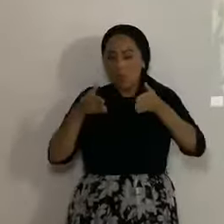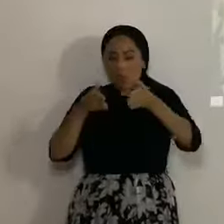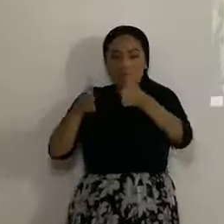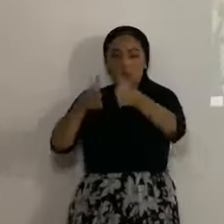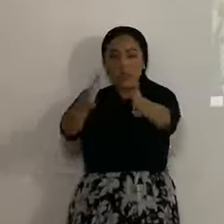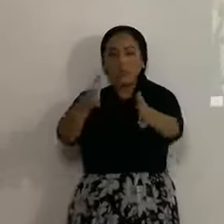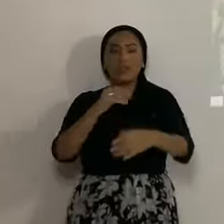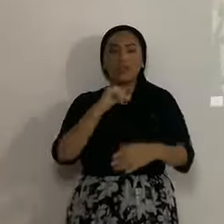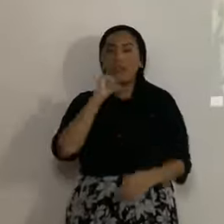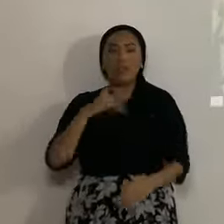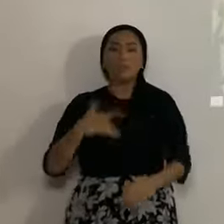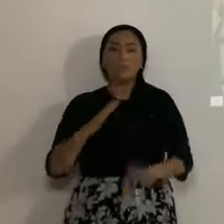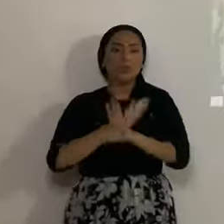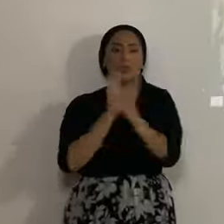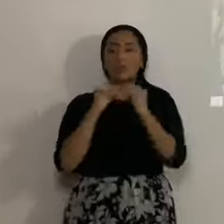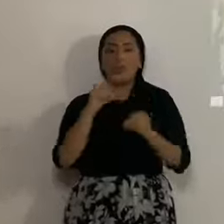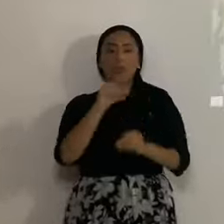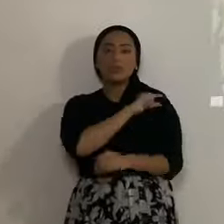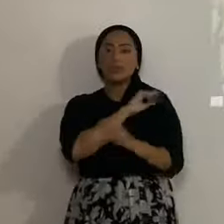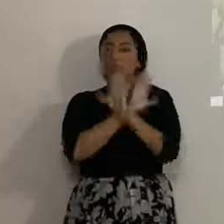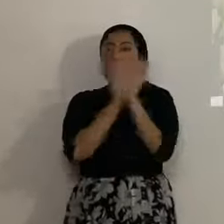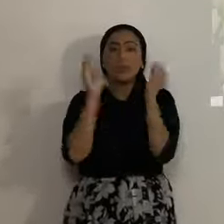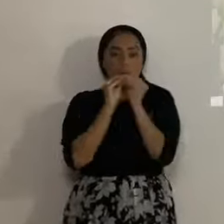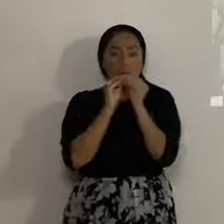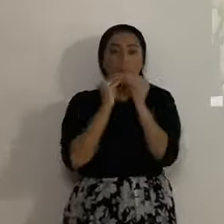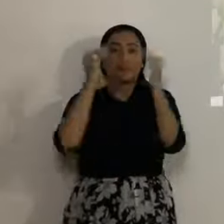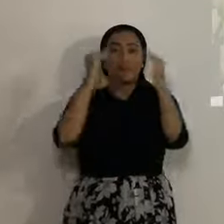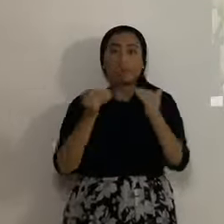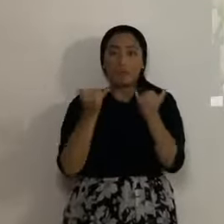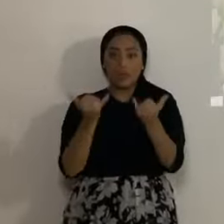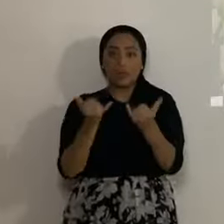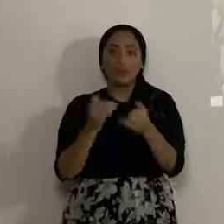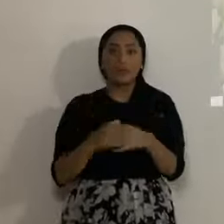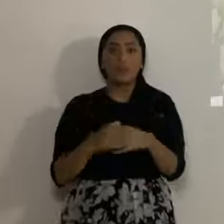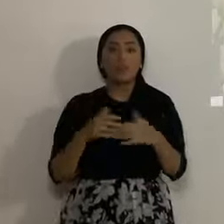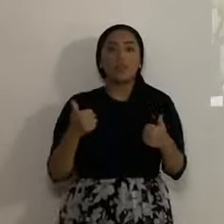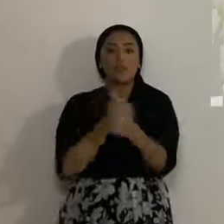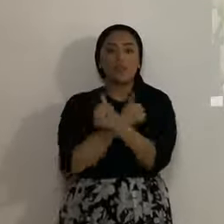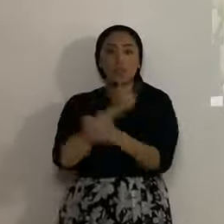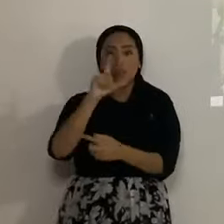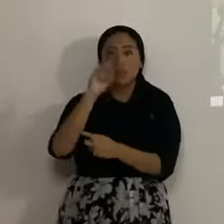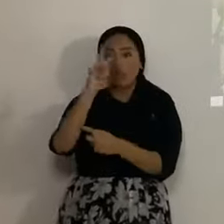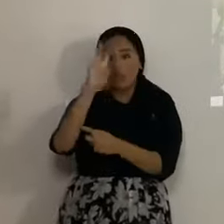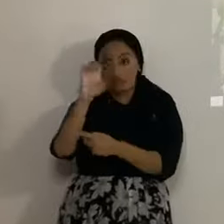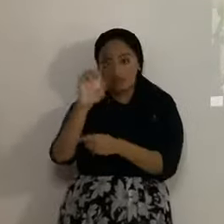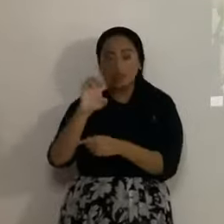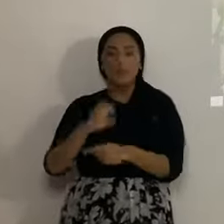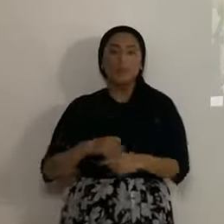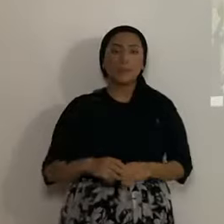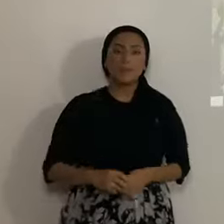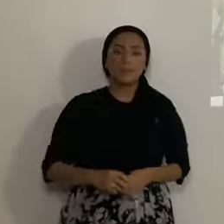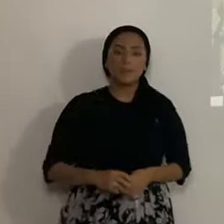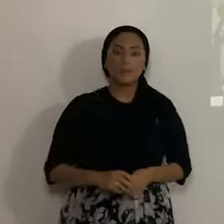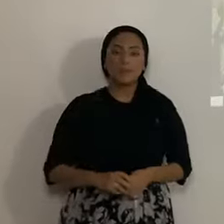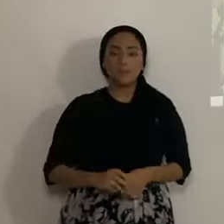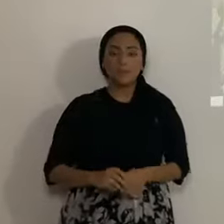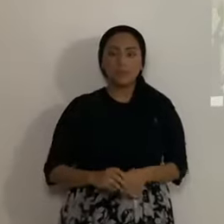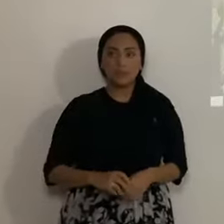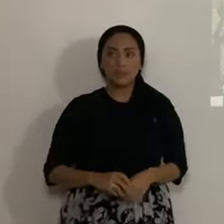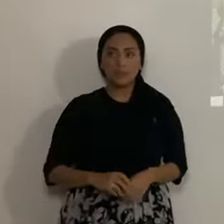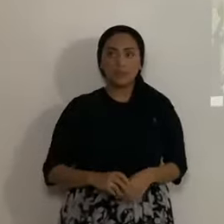camino, ya no se siente culpable. Ahora, el amor, ya no,